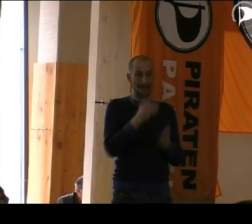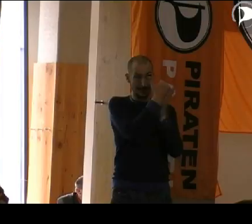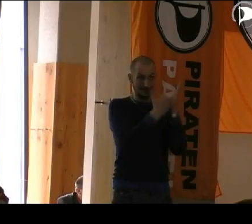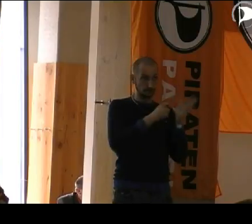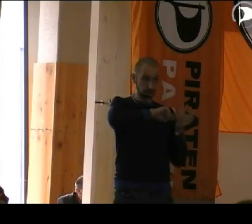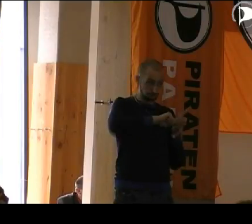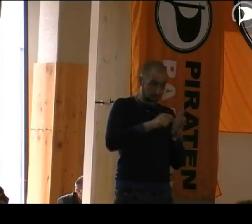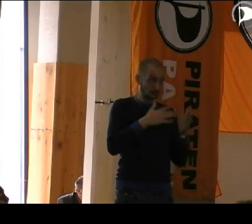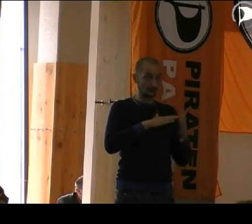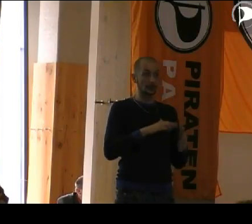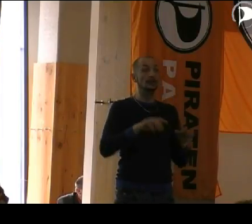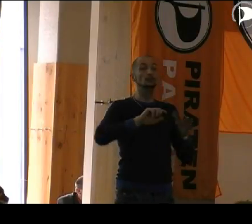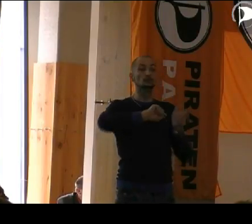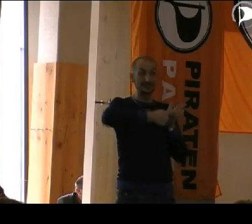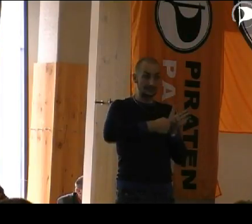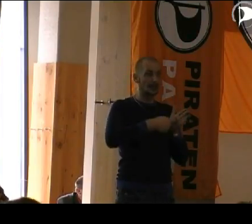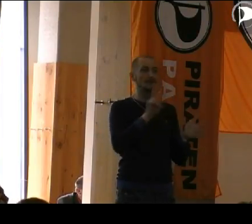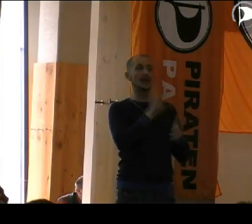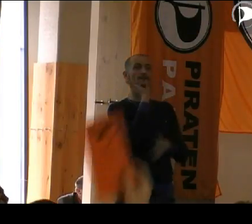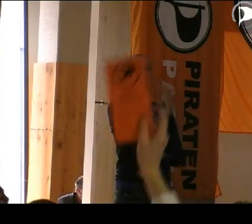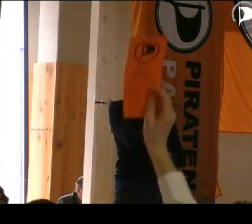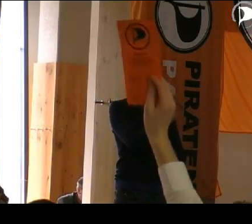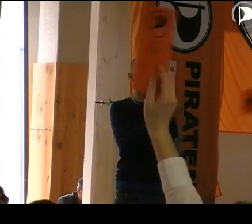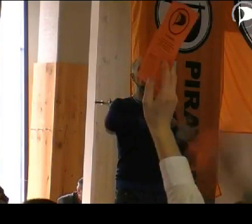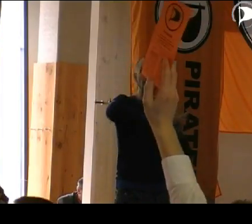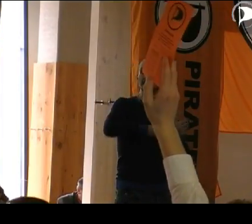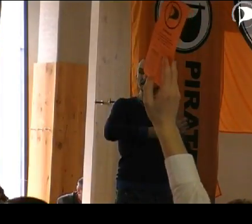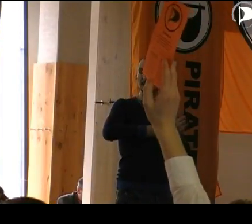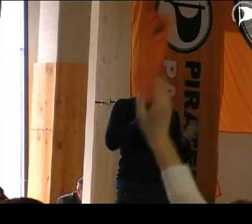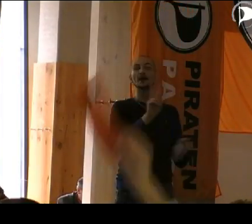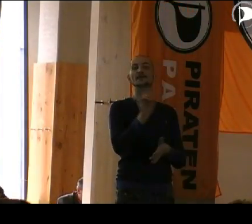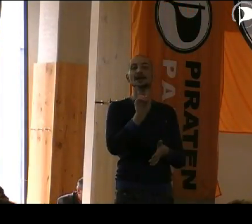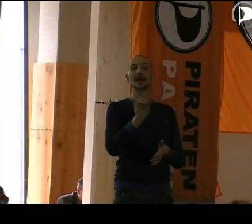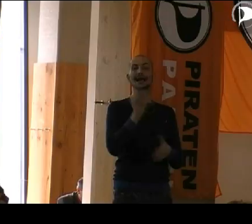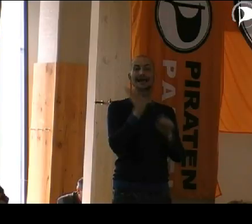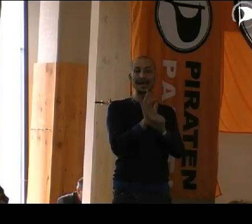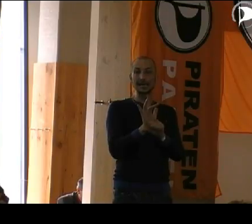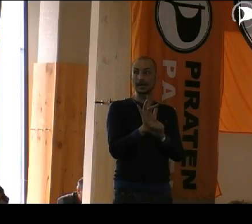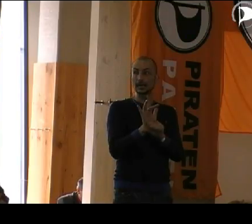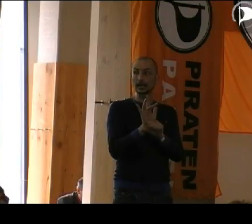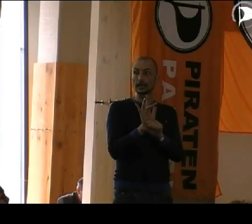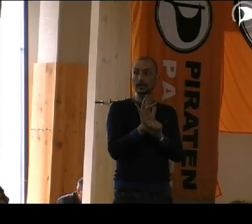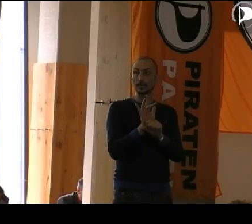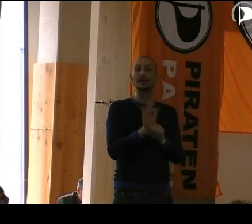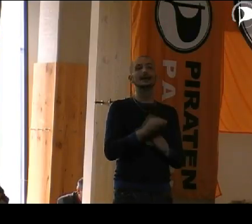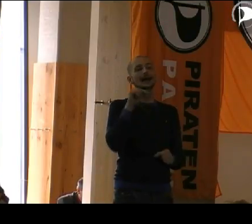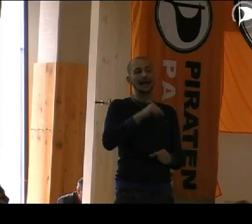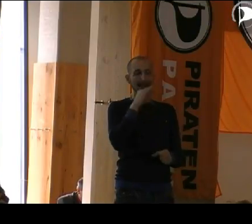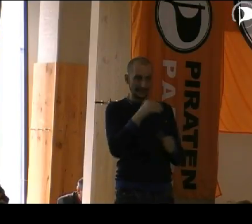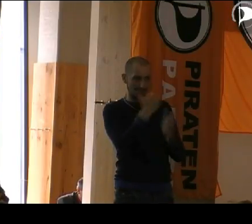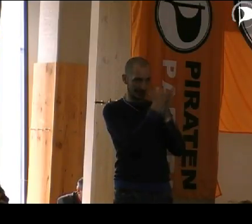wirst du für die finalisten zu schließen wer es nicht geben gut ist es